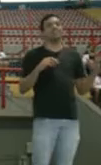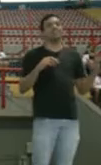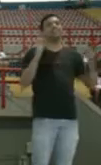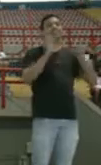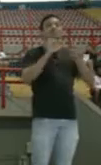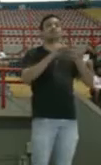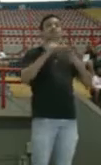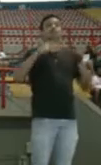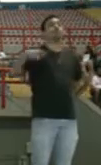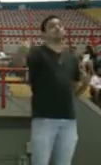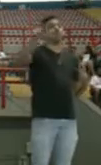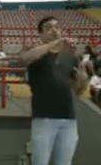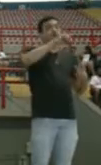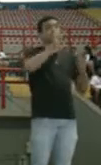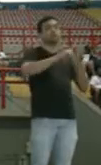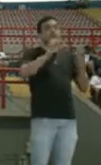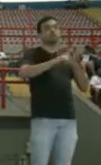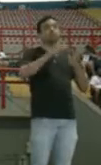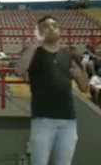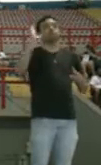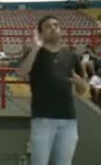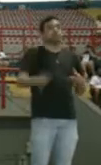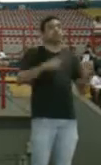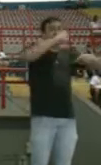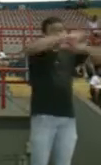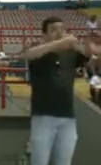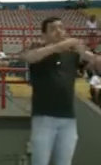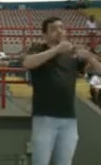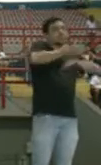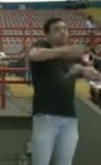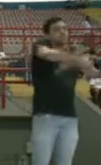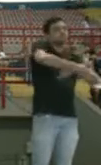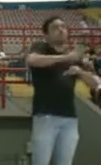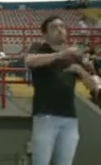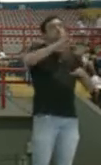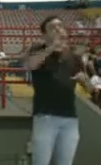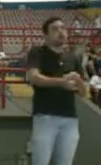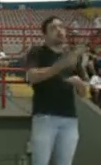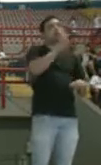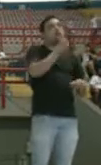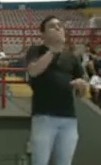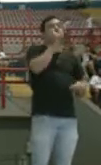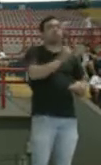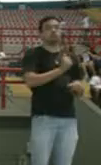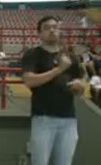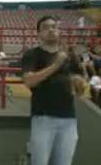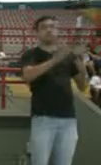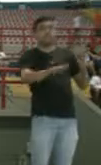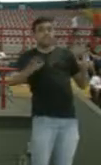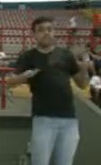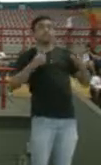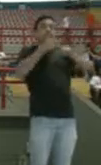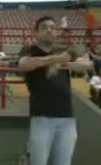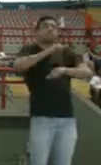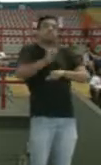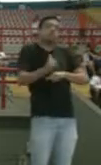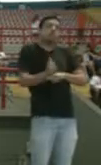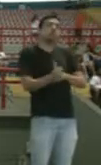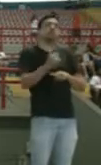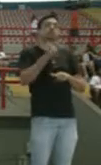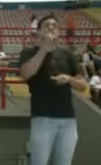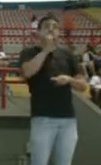A gente está trabalhando mais, então a gente está vivendo a exploração trabalhista feminina e infantil.